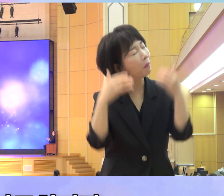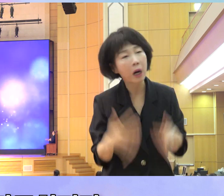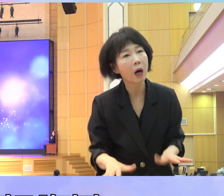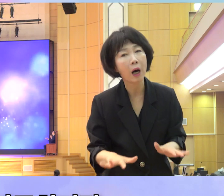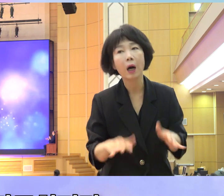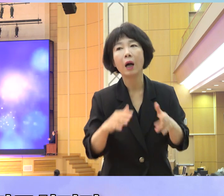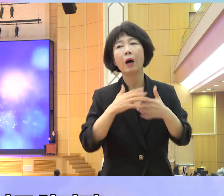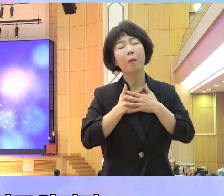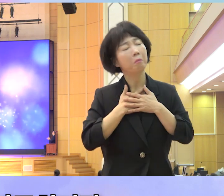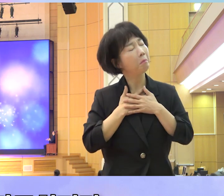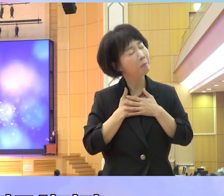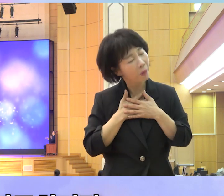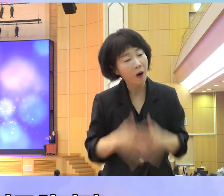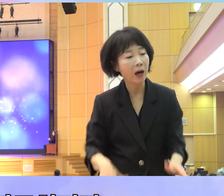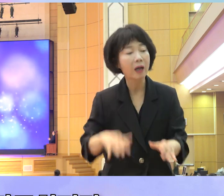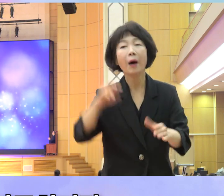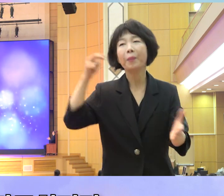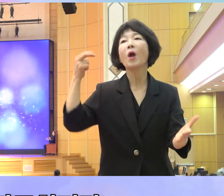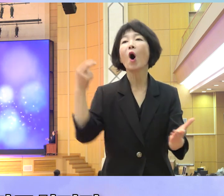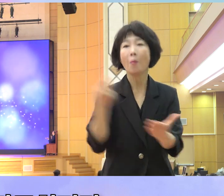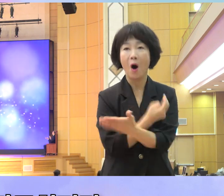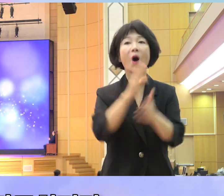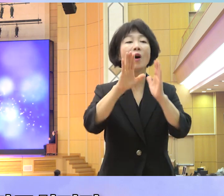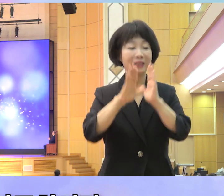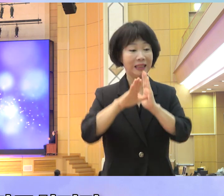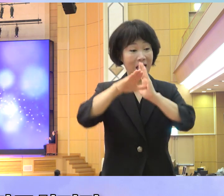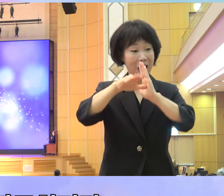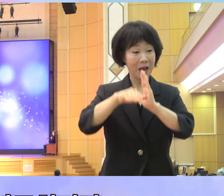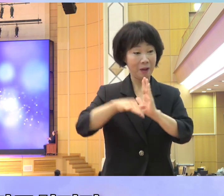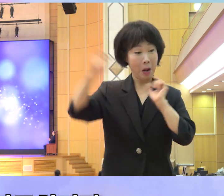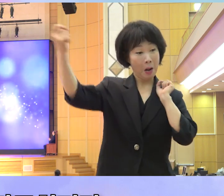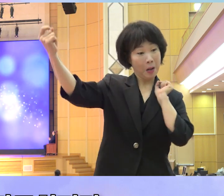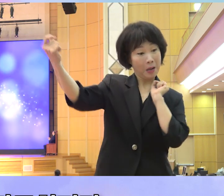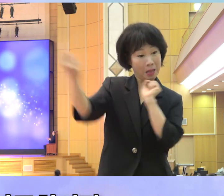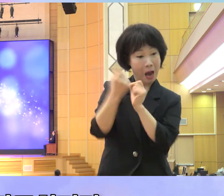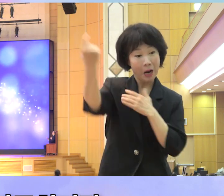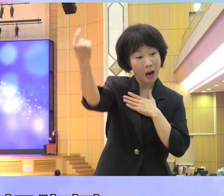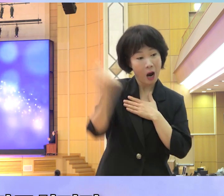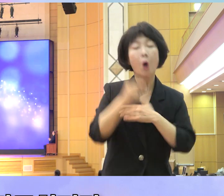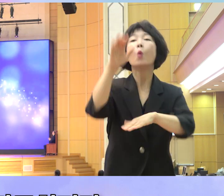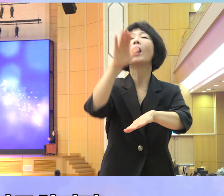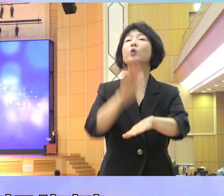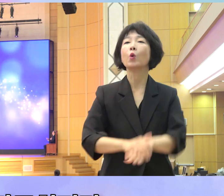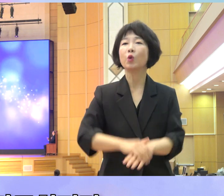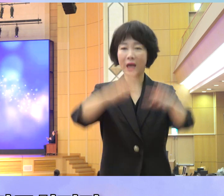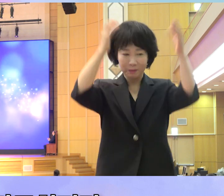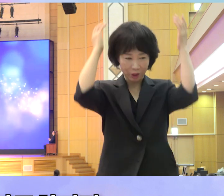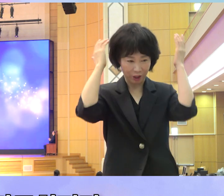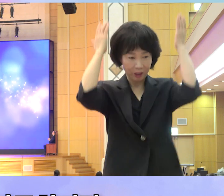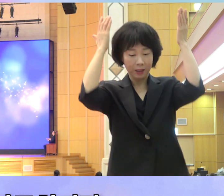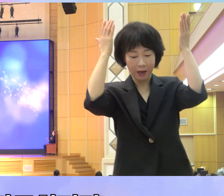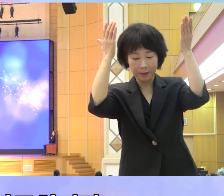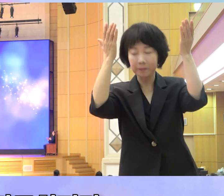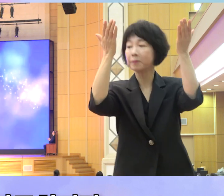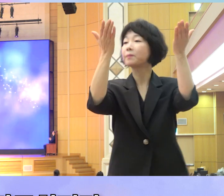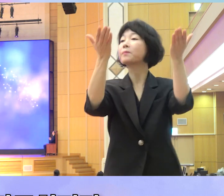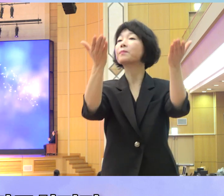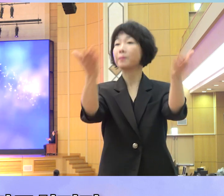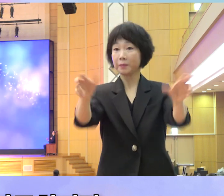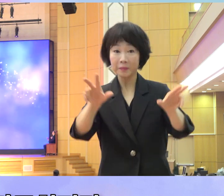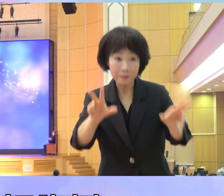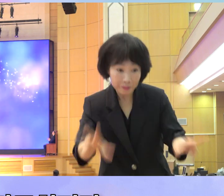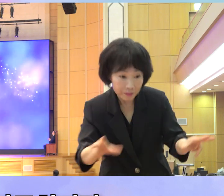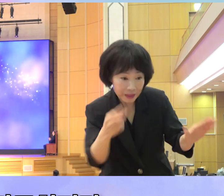않아도 지치고 권하여 넘어질 때면 다가와 손